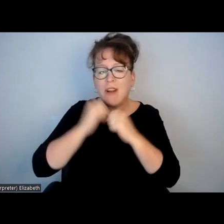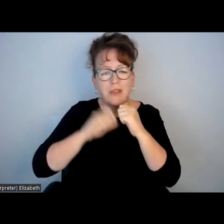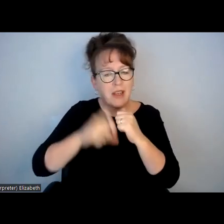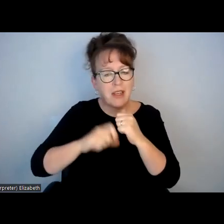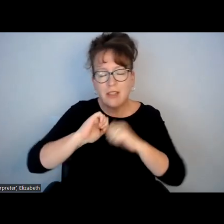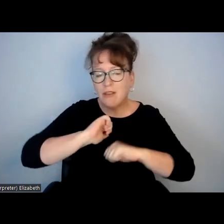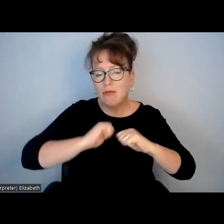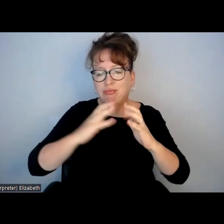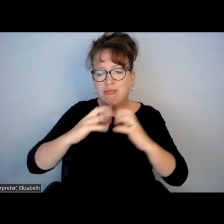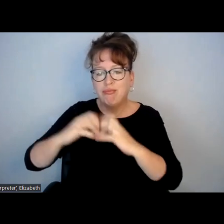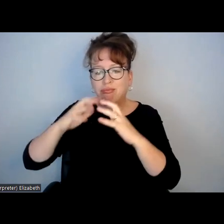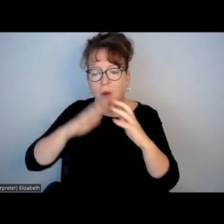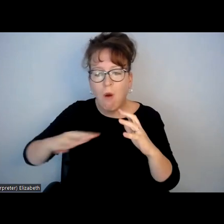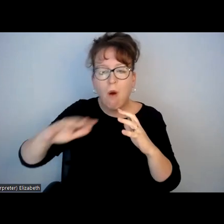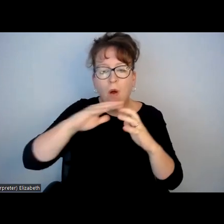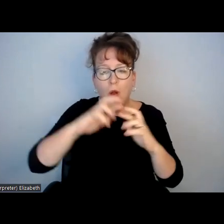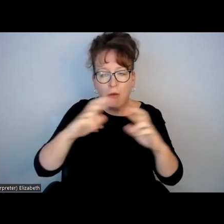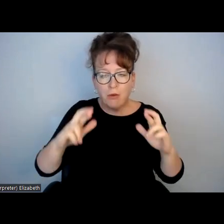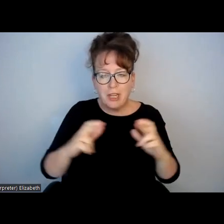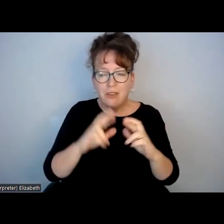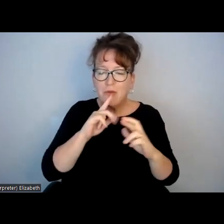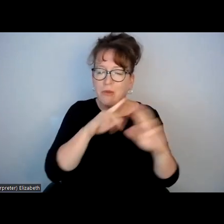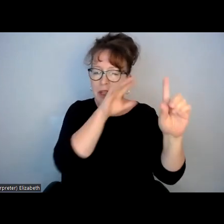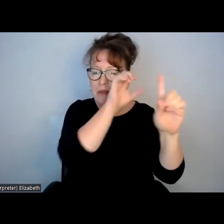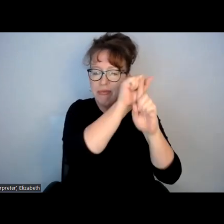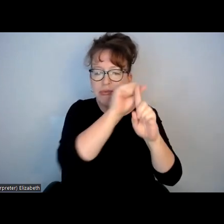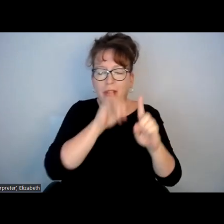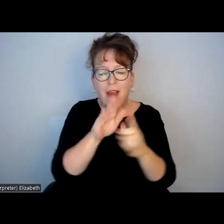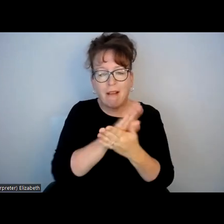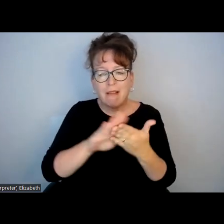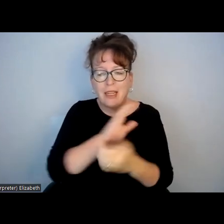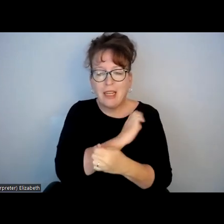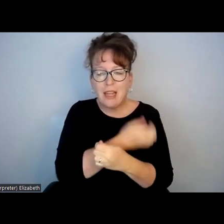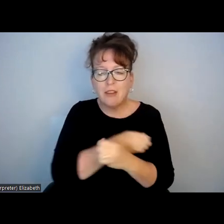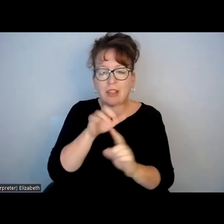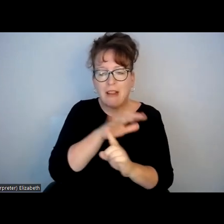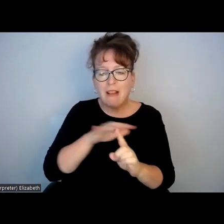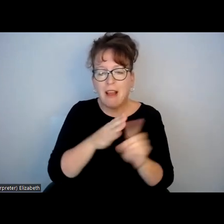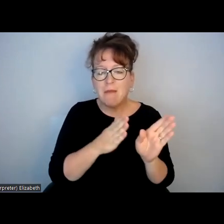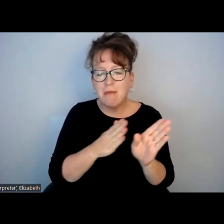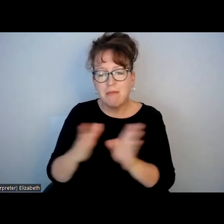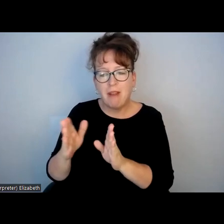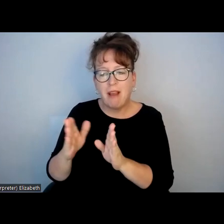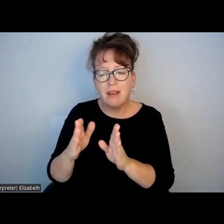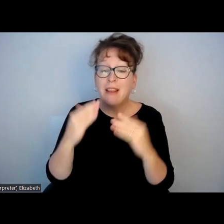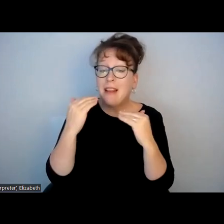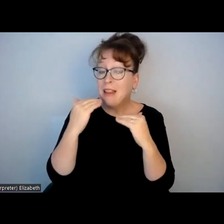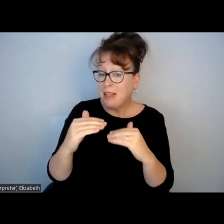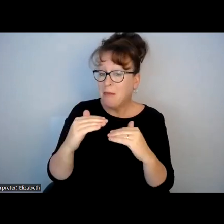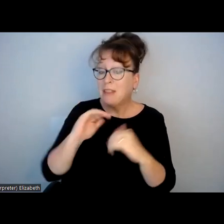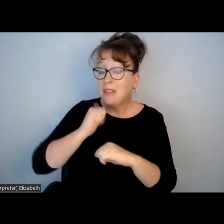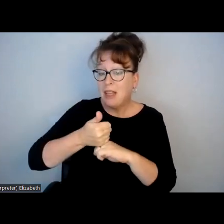muchas cosas que tienen que que poder darse alrededor de todo el